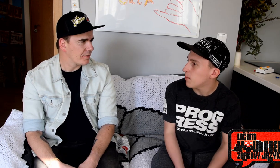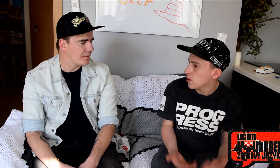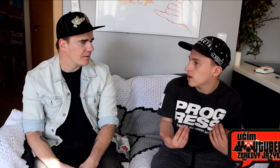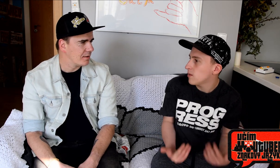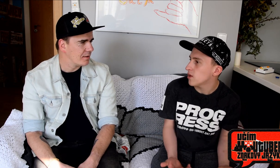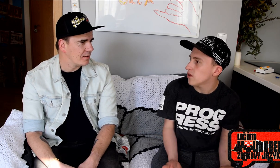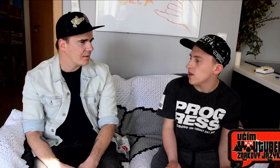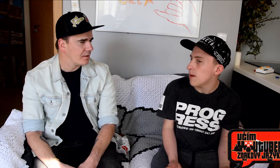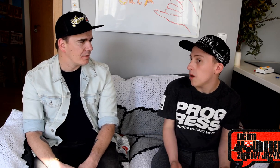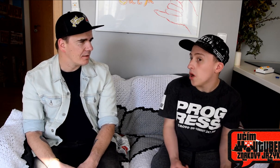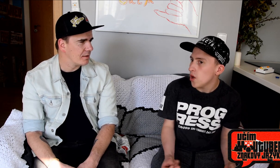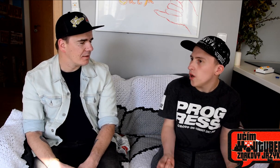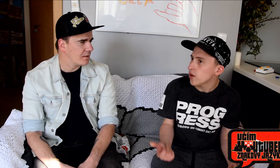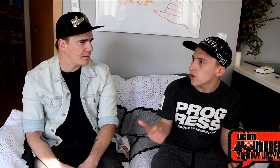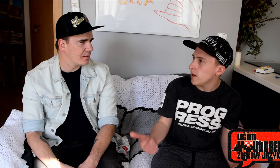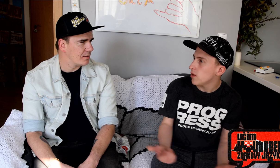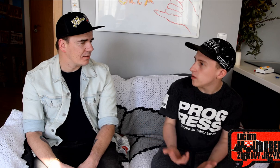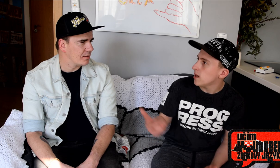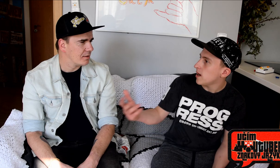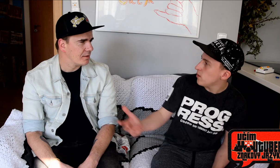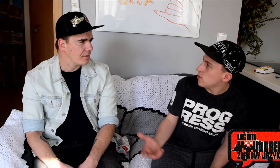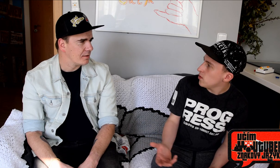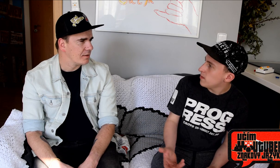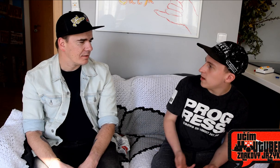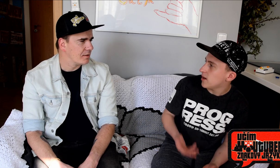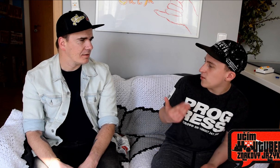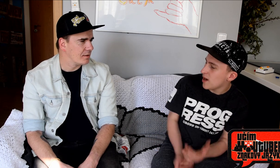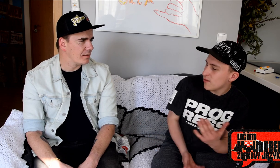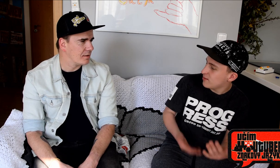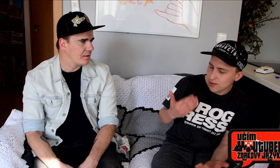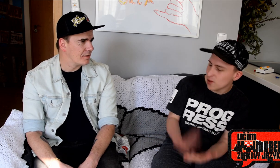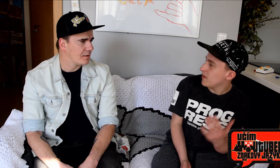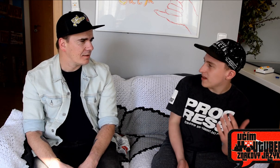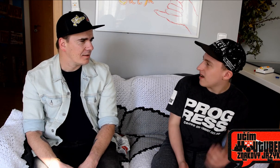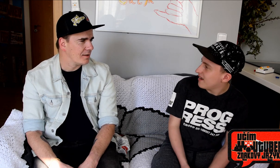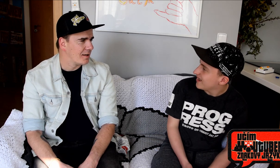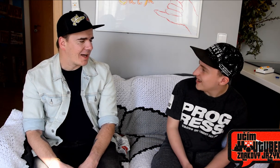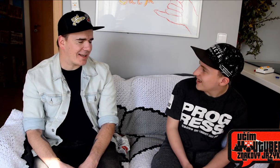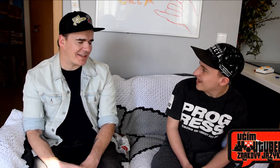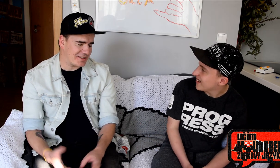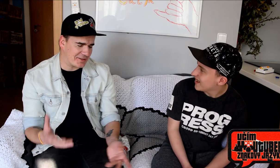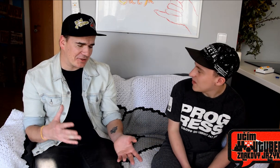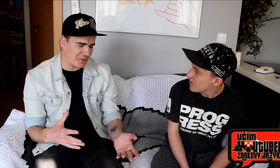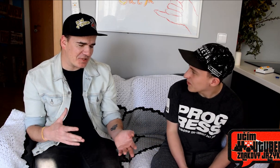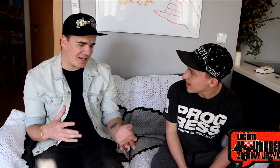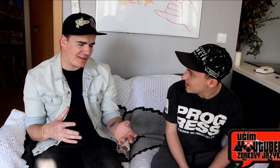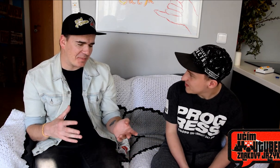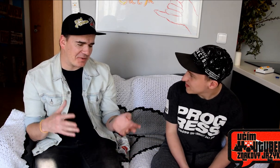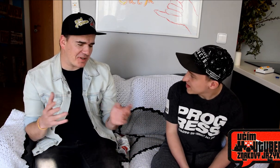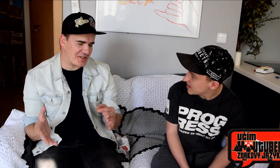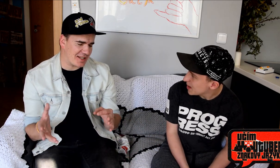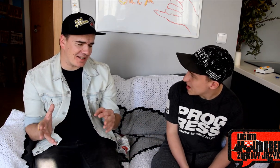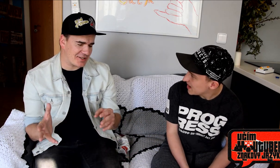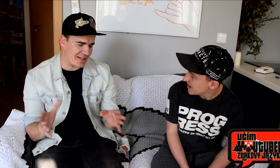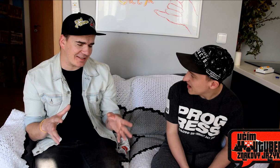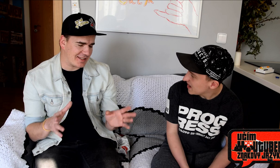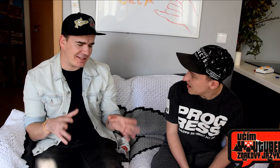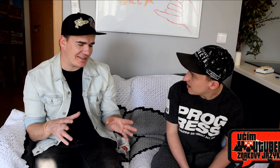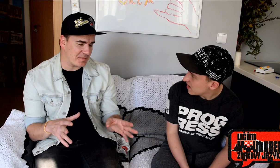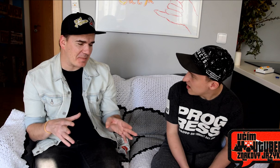proto jsem si to říkám, jo, je to dobrý content na YouTube, tak to udělám, bude to pecka. Hele, a je to o tom, že opravdu každý jazyk jiný země má